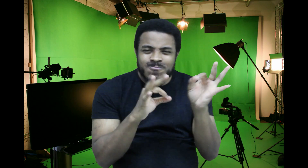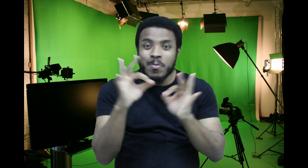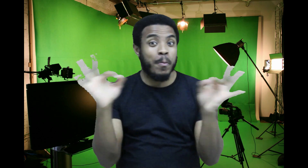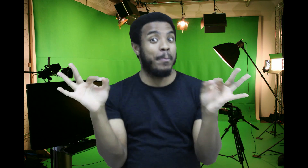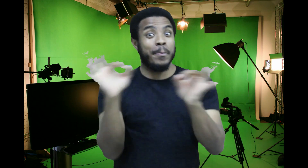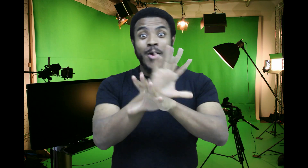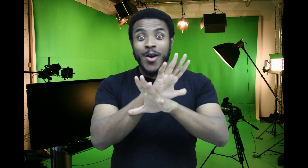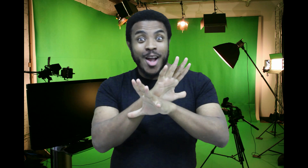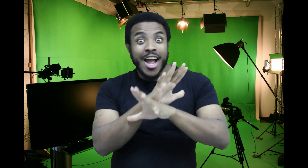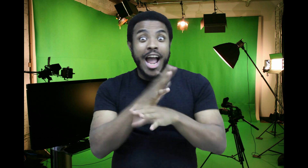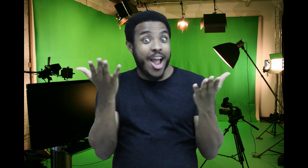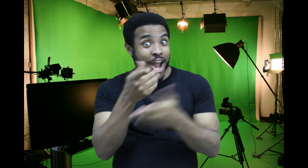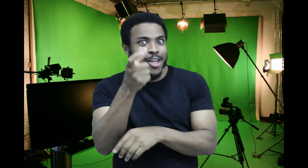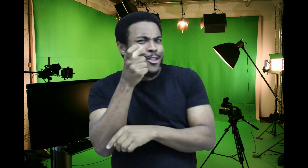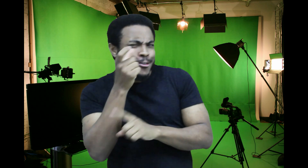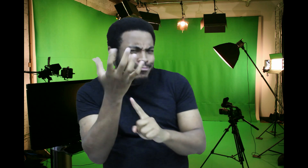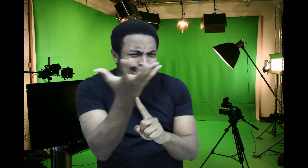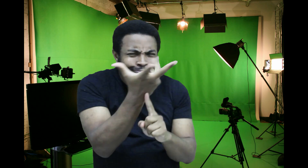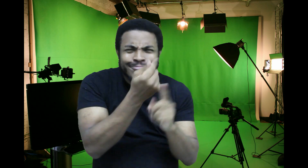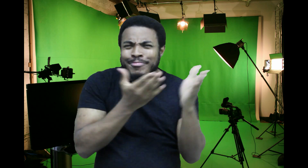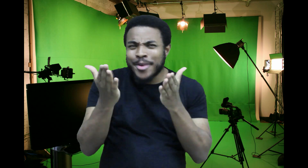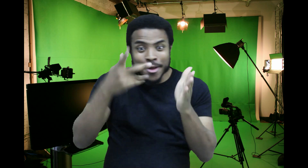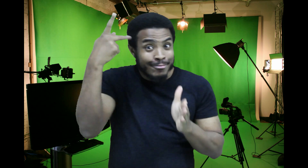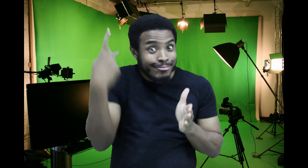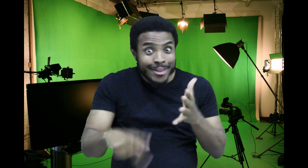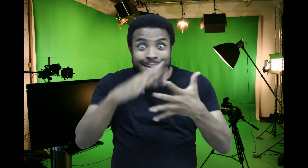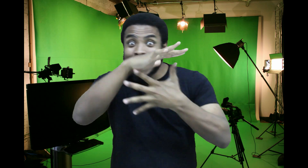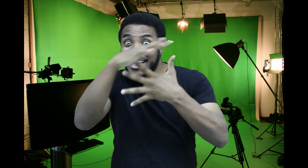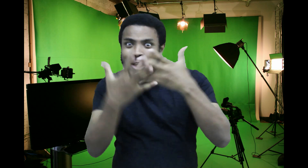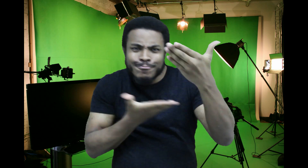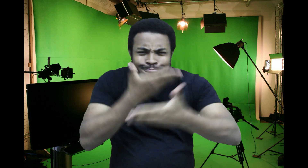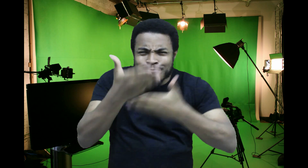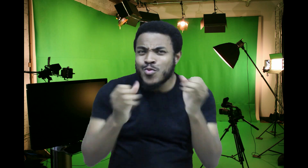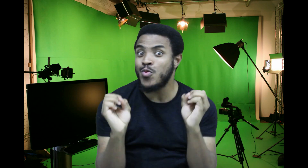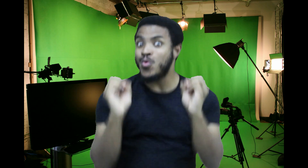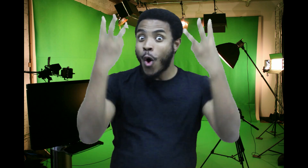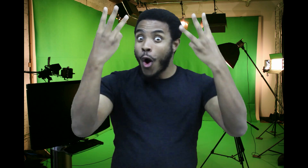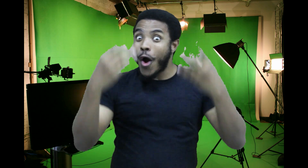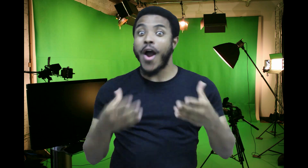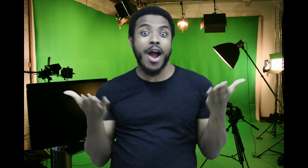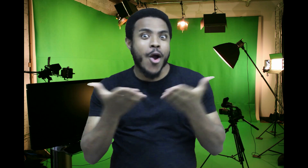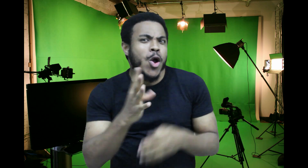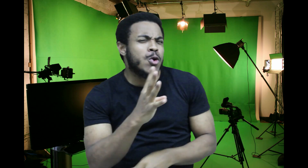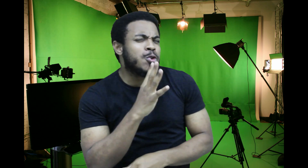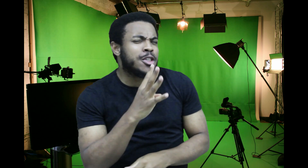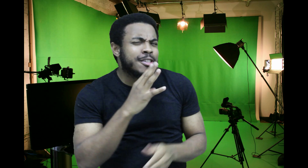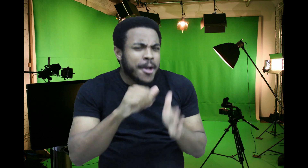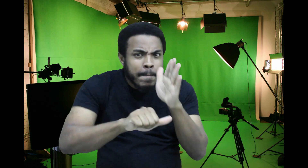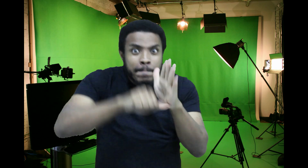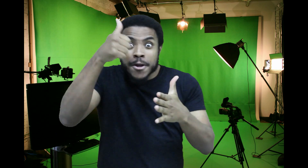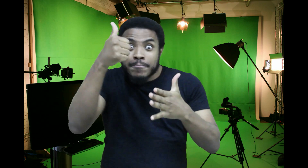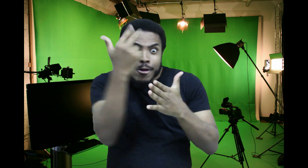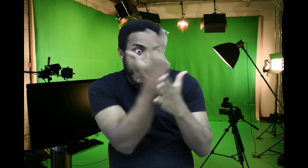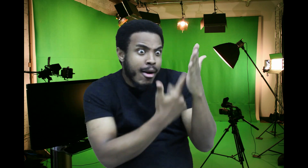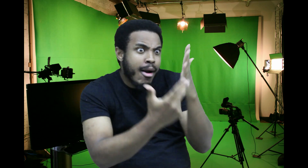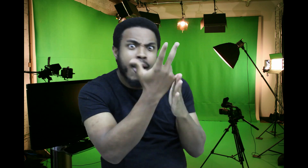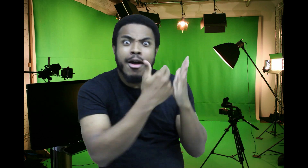sua vida. Assista agora essa arte acessível no Libras Talk Show. Conheça agora o primeiro